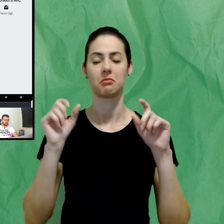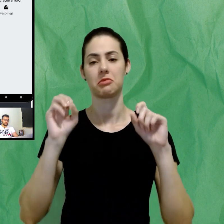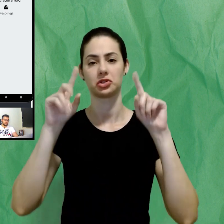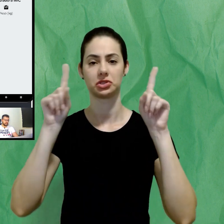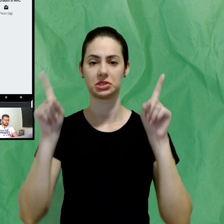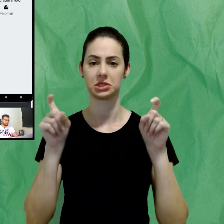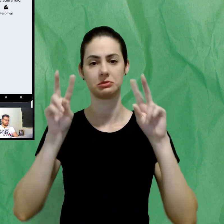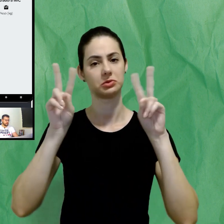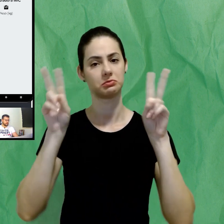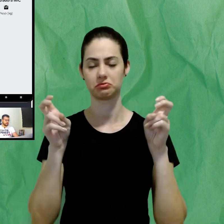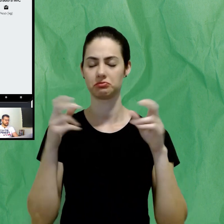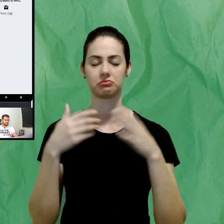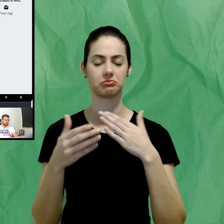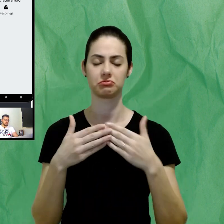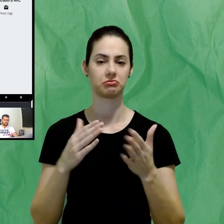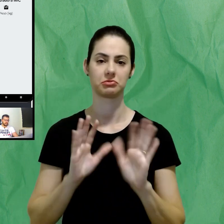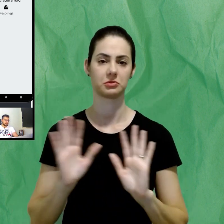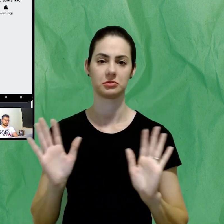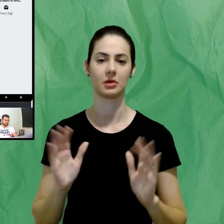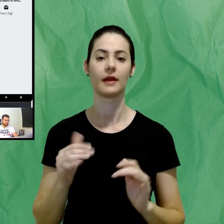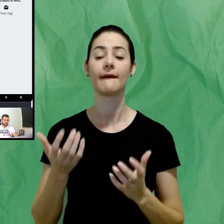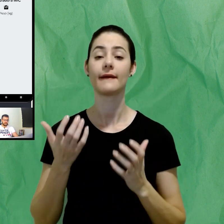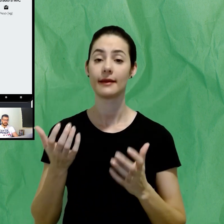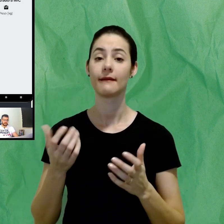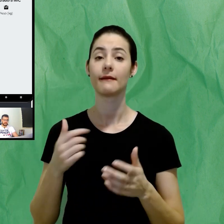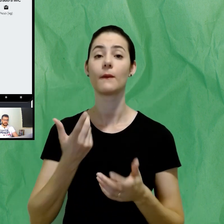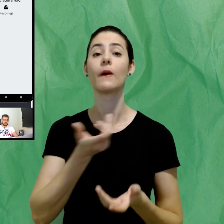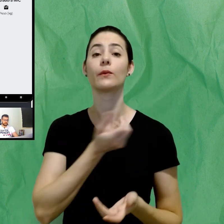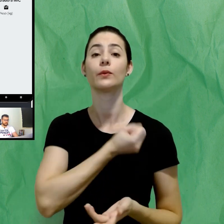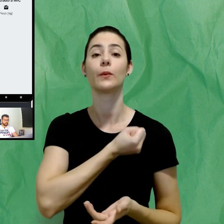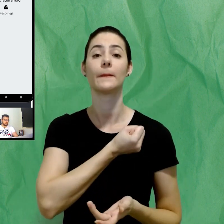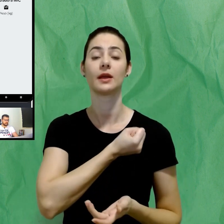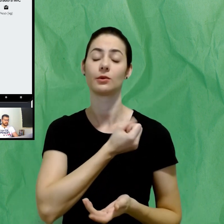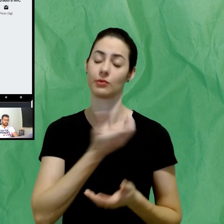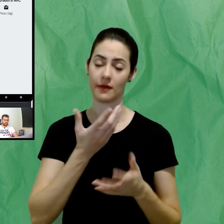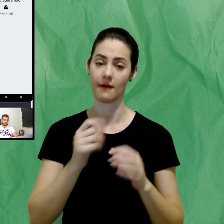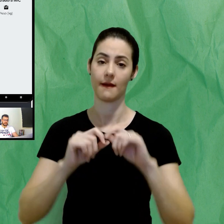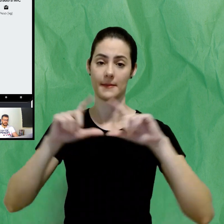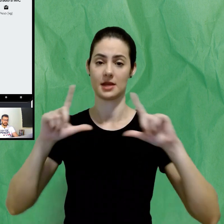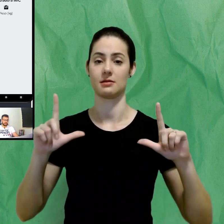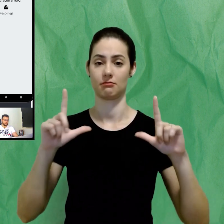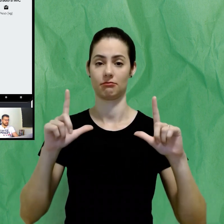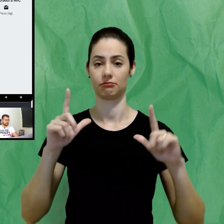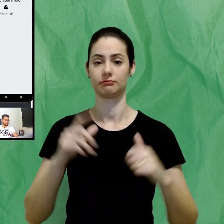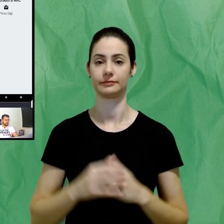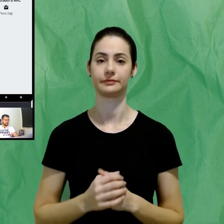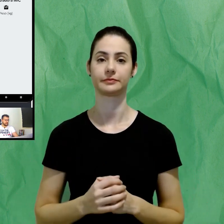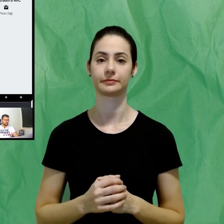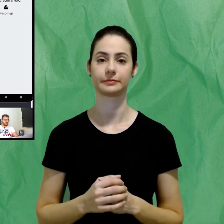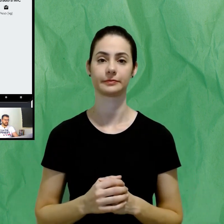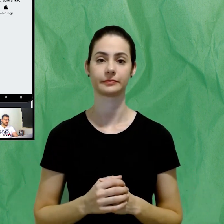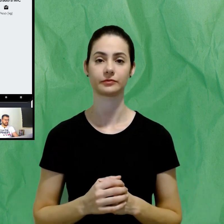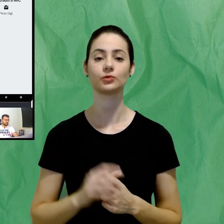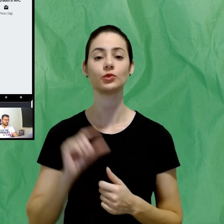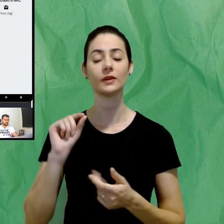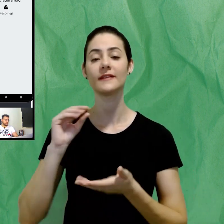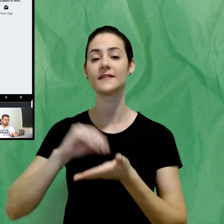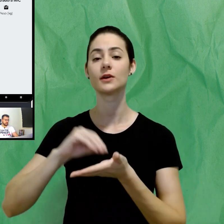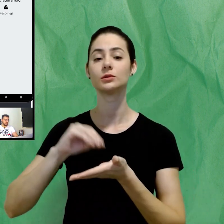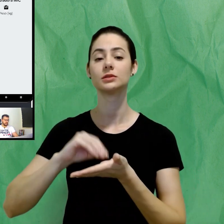só padronizar. Então eu quero que ele abra um teclado numérico. Então ele vai abrir um teclado numérico. E o que está faltando